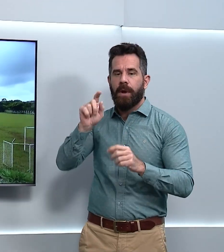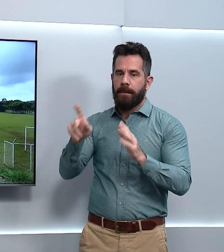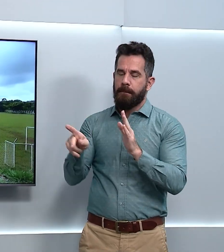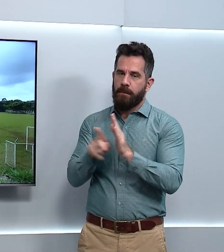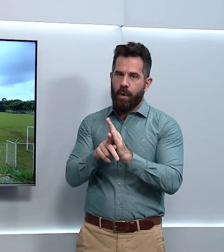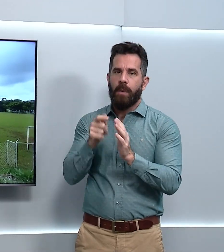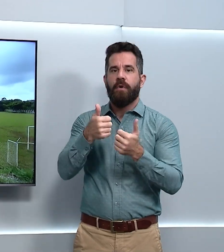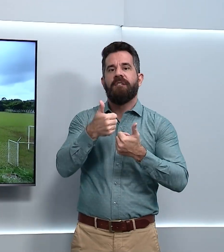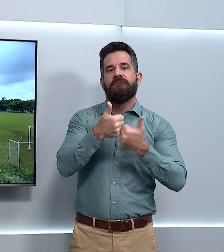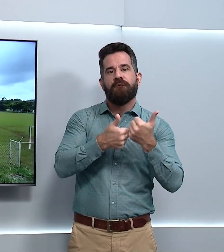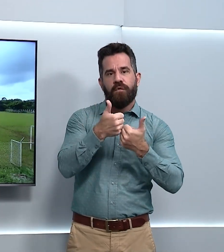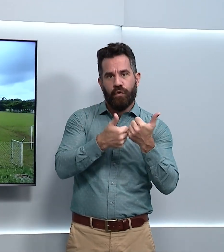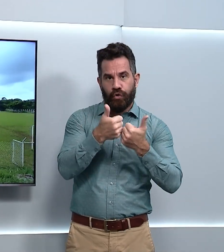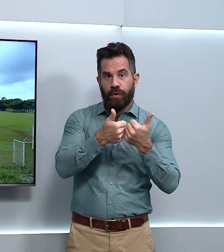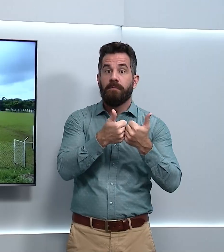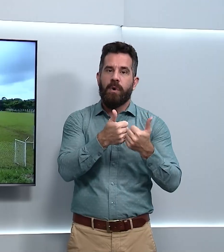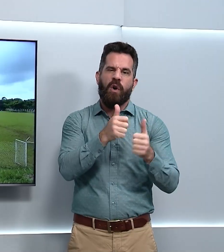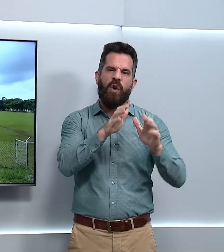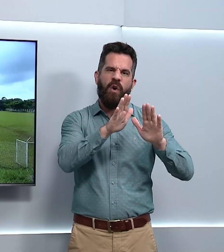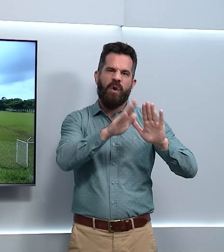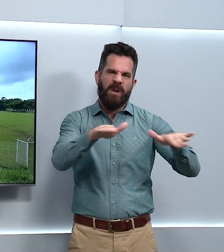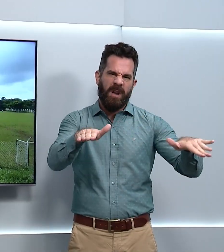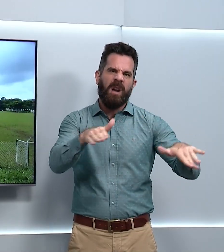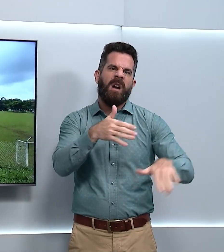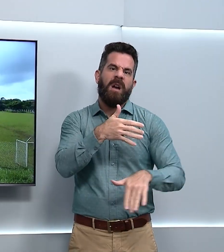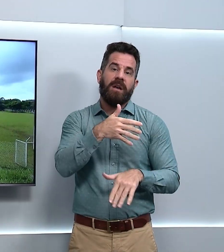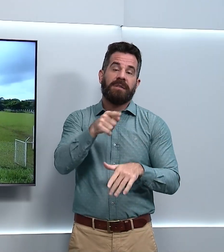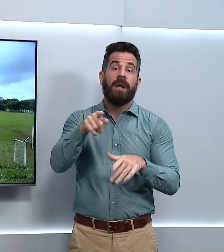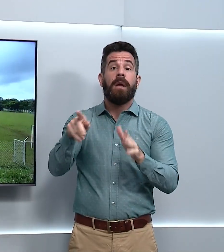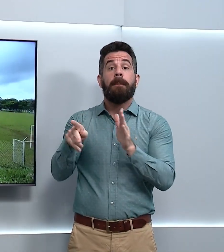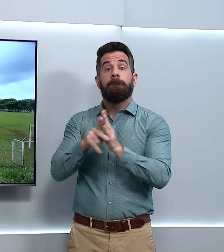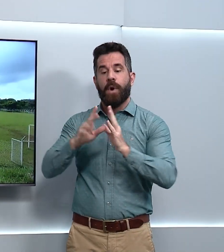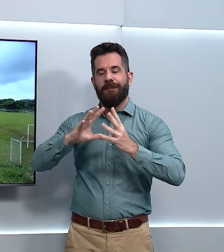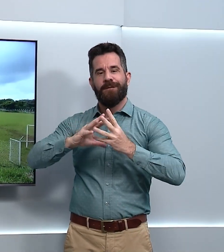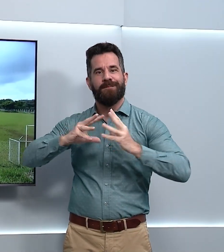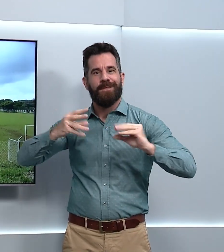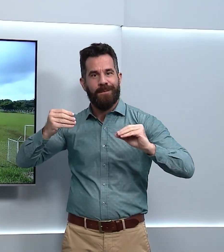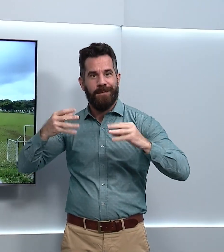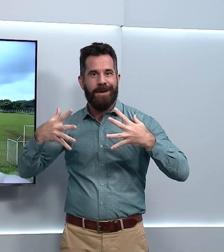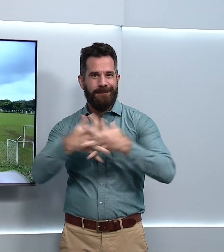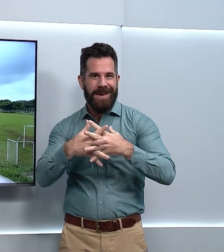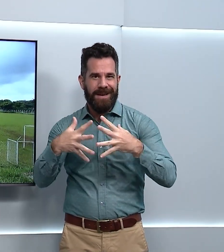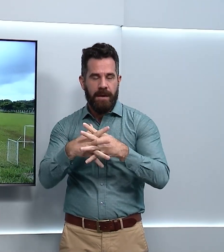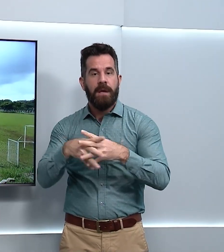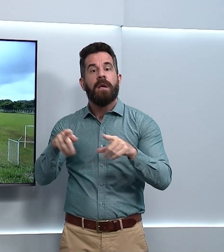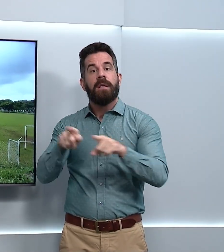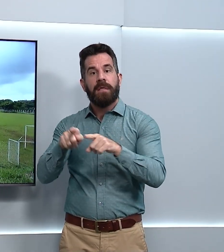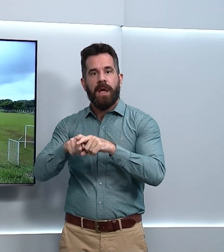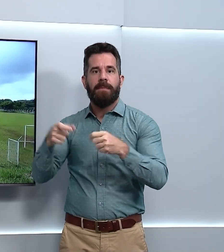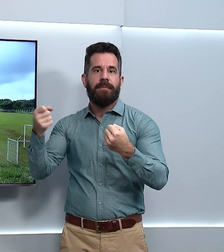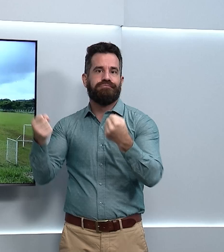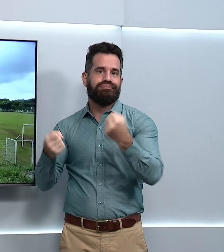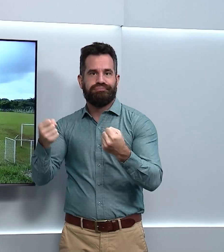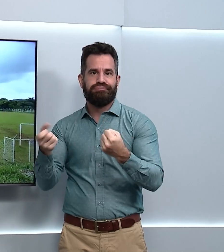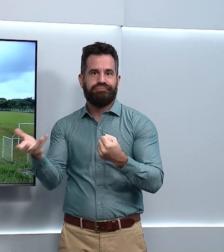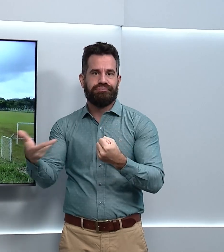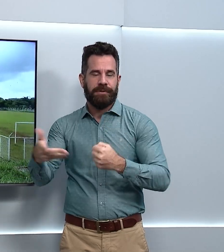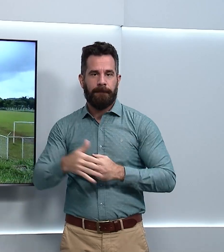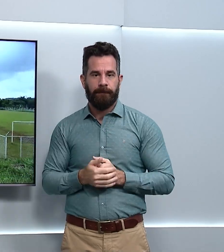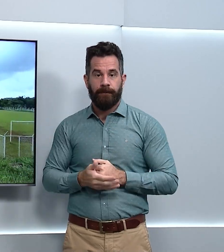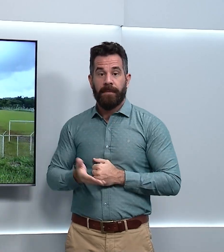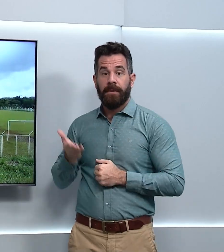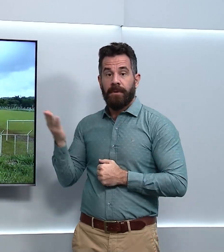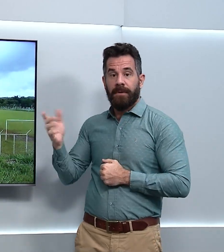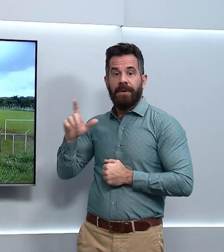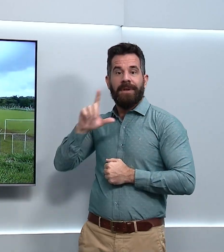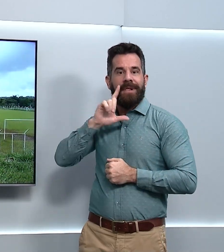base, futebol americano e automobilismo. Mas antes de te atualizar, eu vou me descrever. Eu sou Letícia Lorenzetti, uma jovem mulher